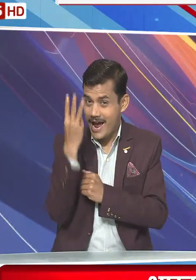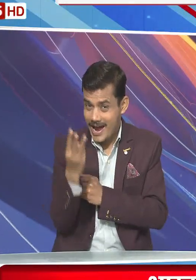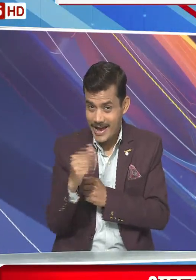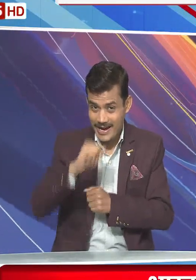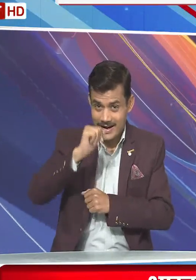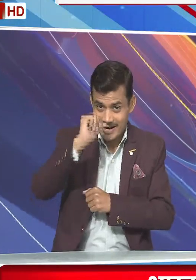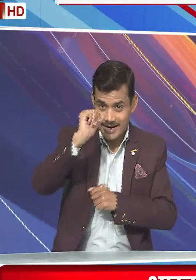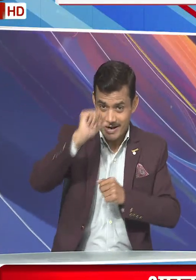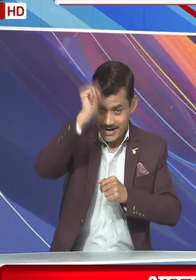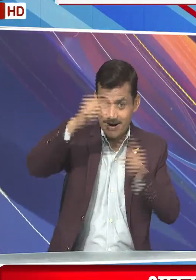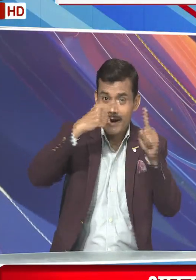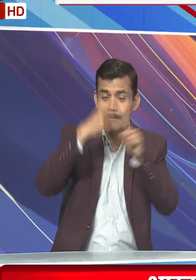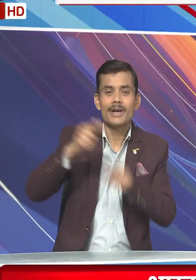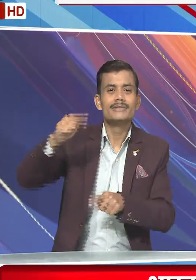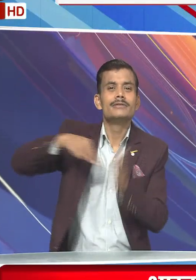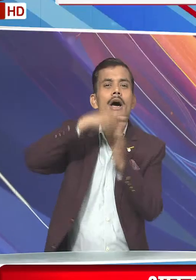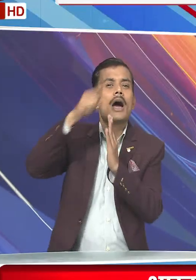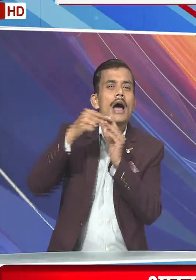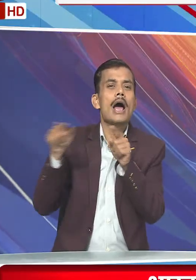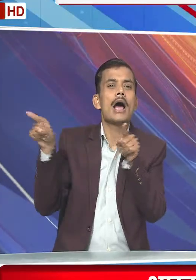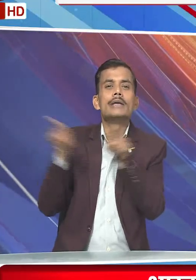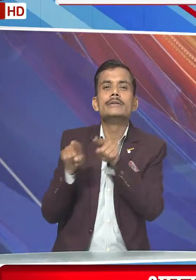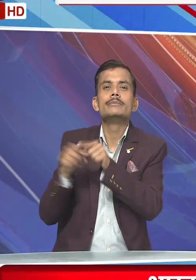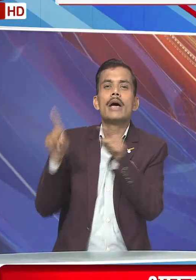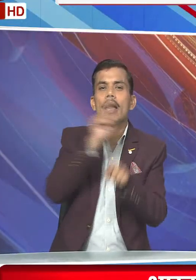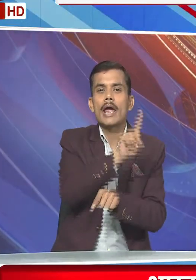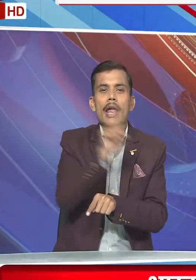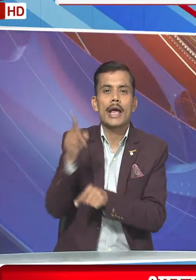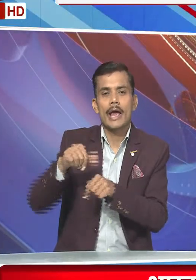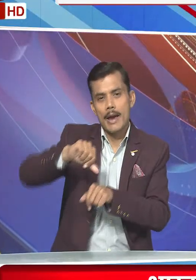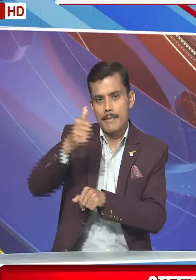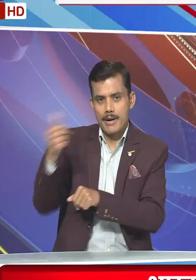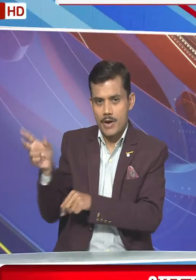हैं 1-1 की बराबरी पर।